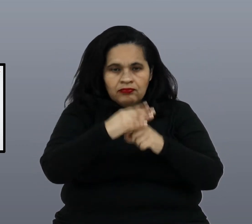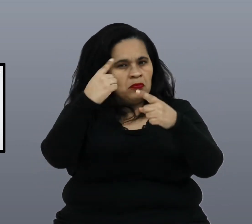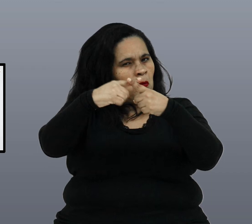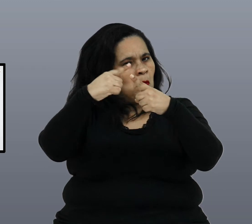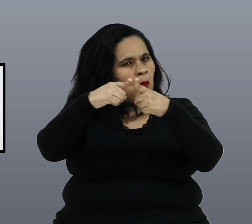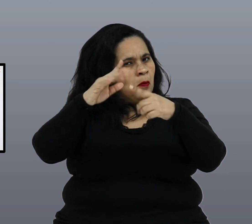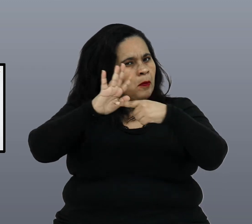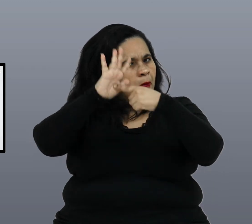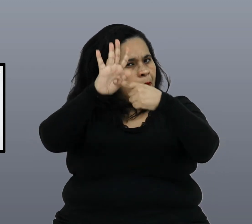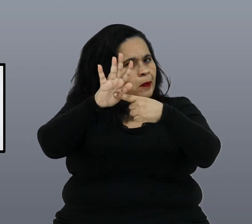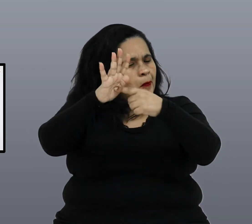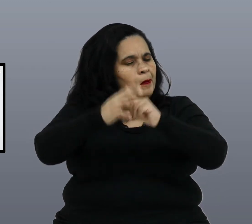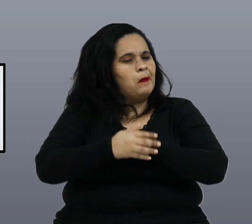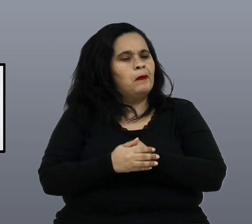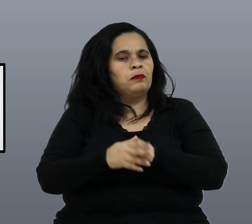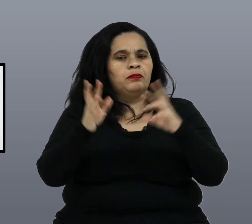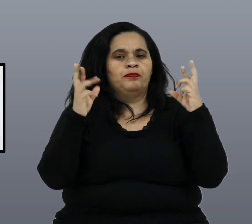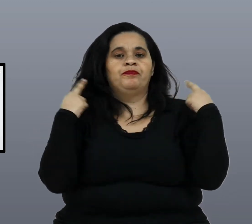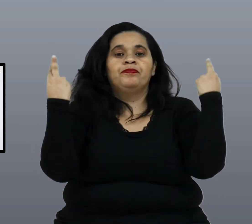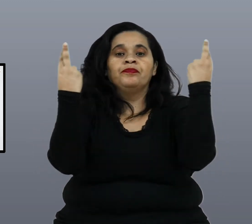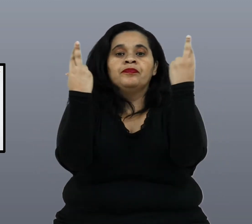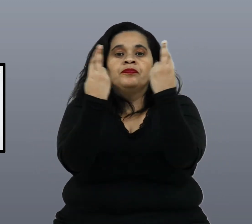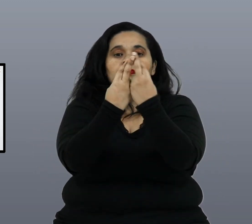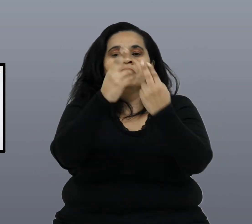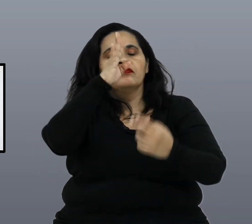referência ao Império Romano.